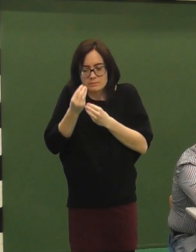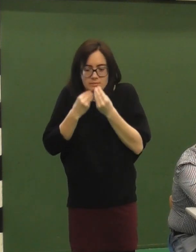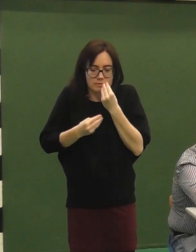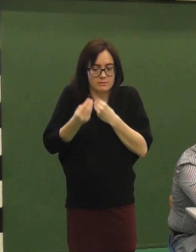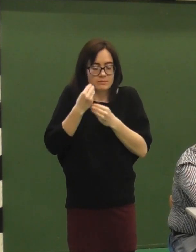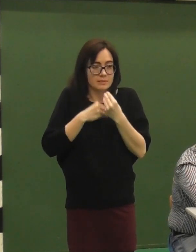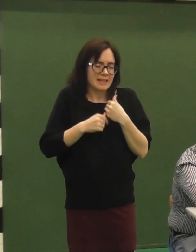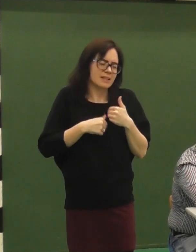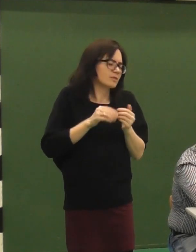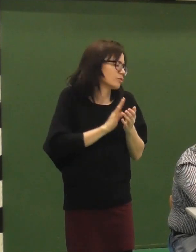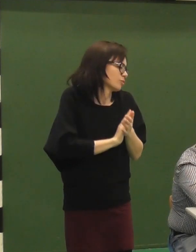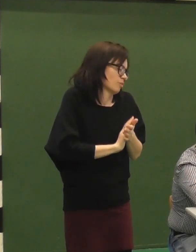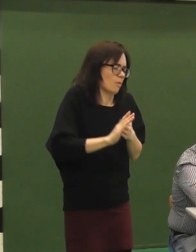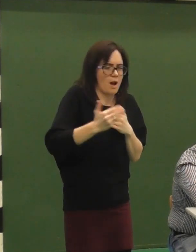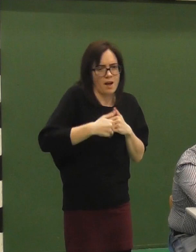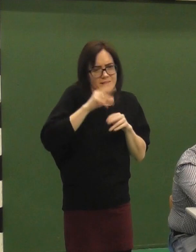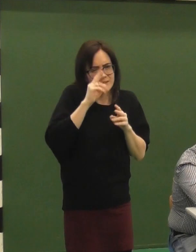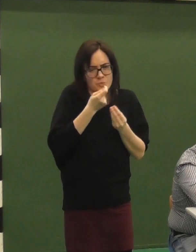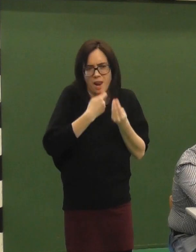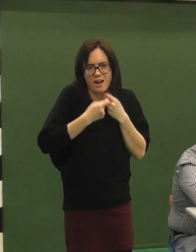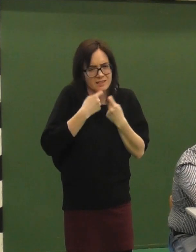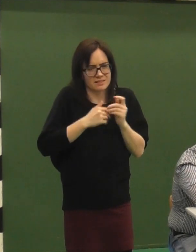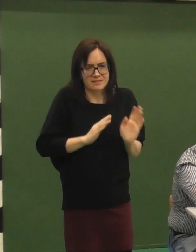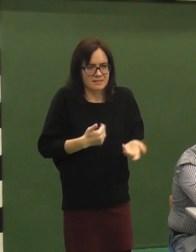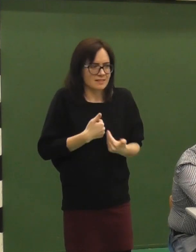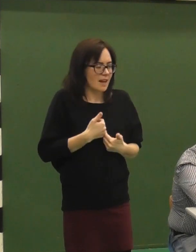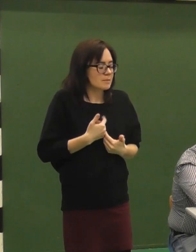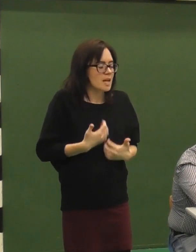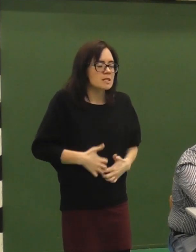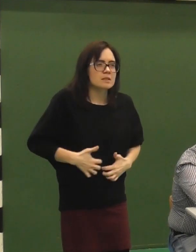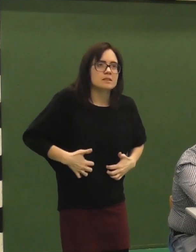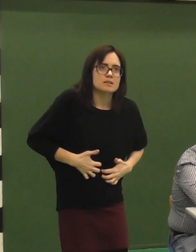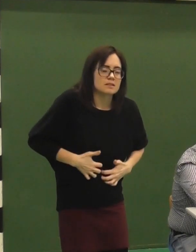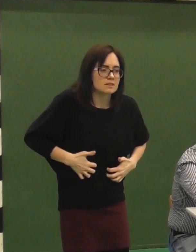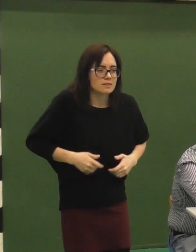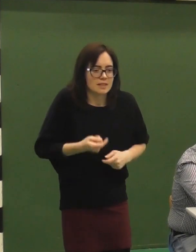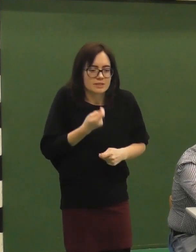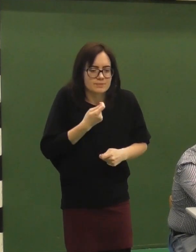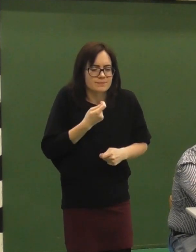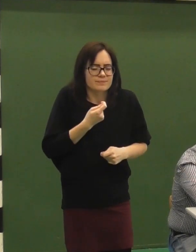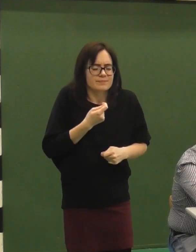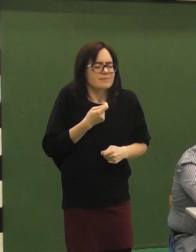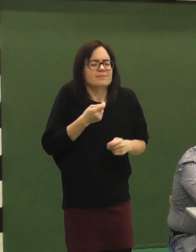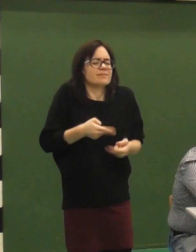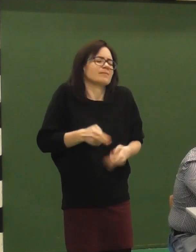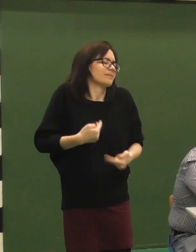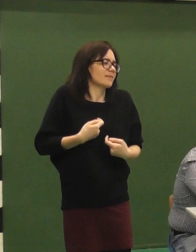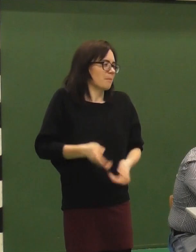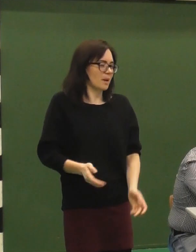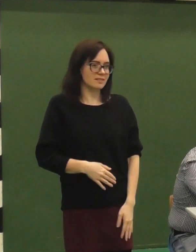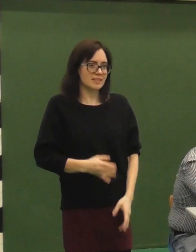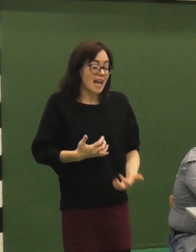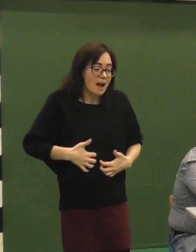nyulat nem ettem, és nem éhes voltam, de nem tudtam megenni a nyulat akkor sem. És mennyire volt nehéz új